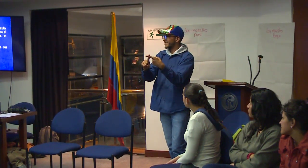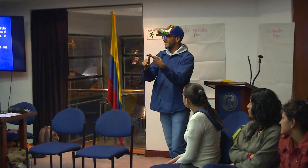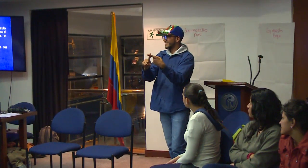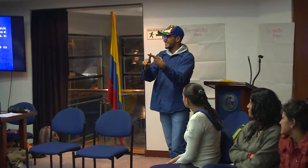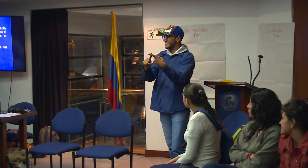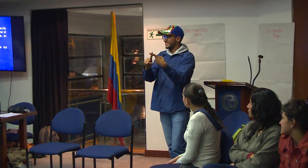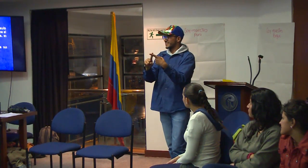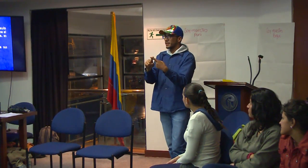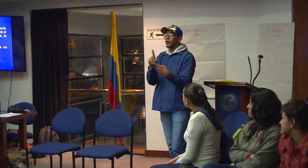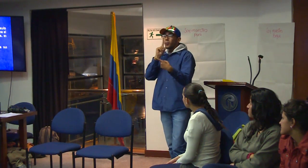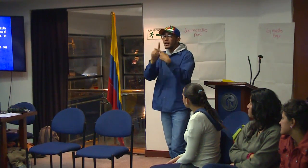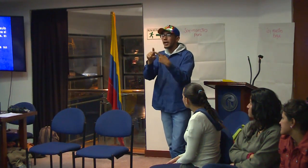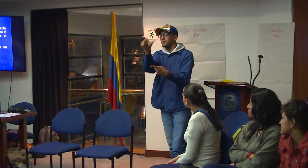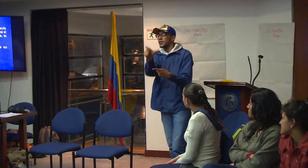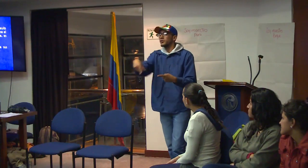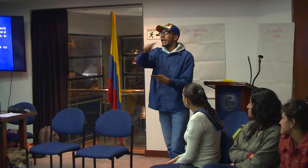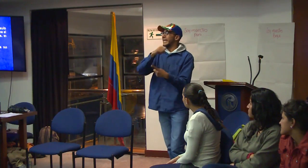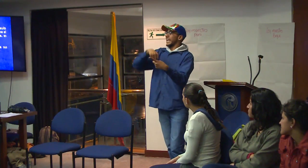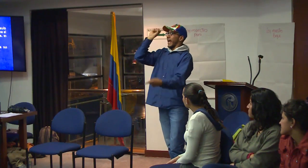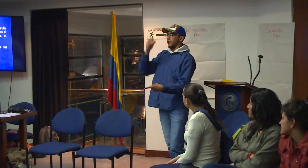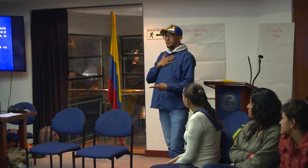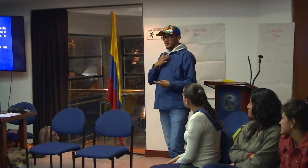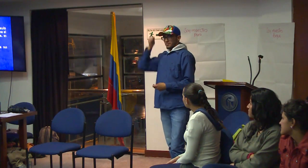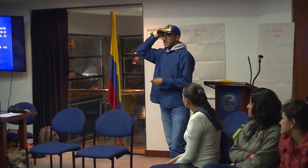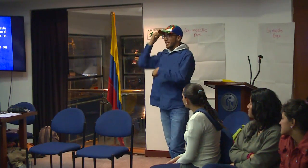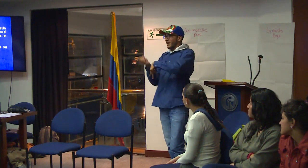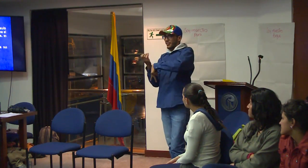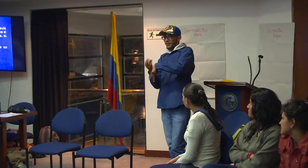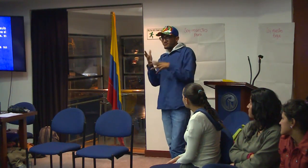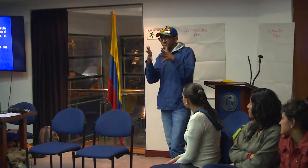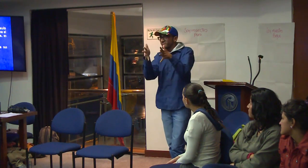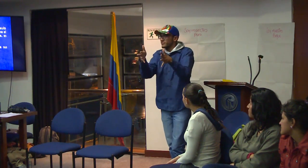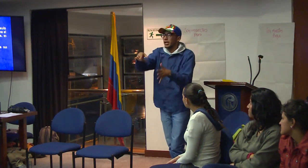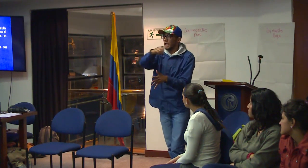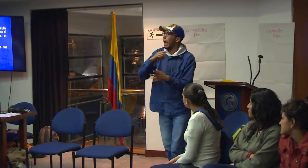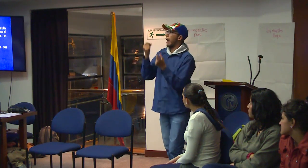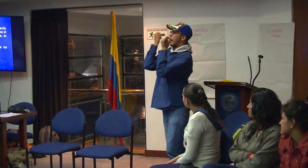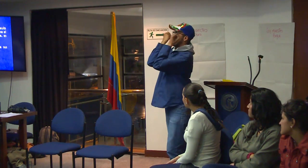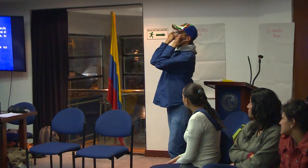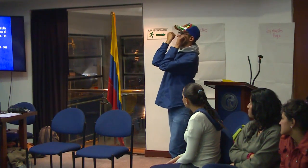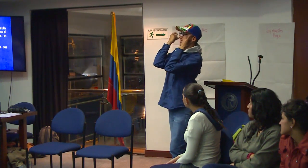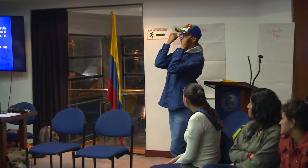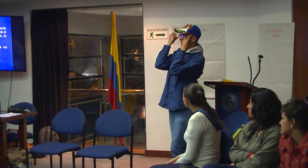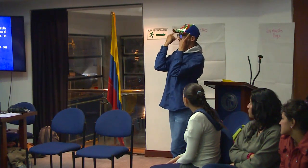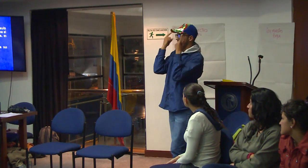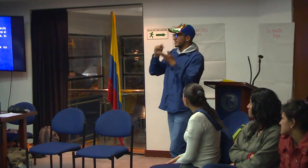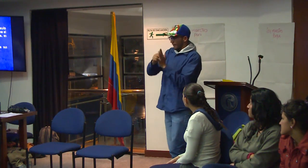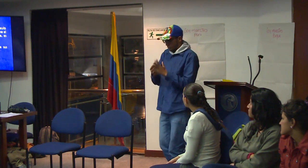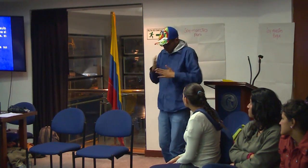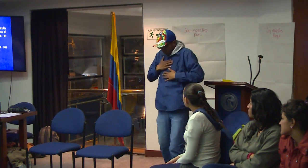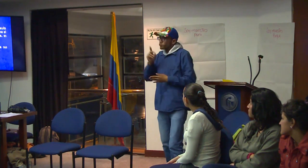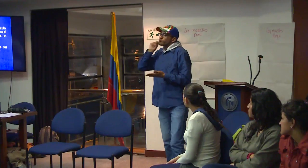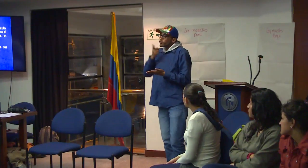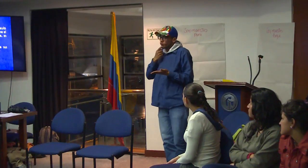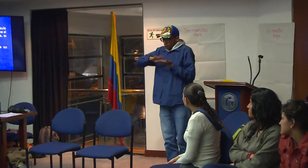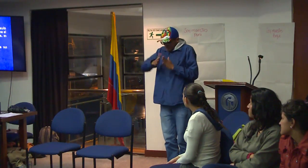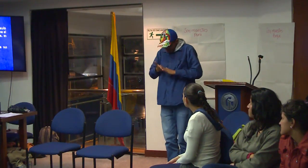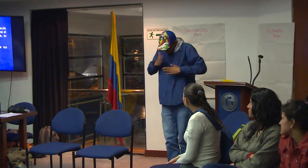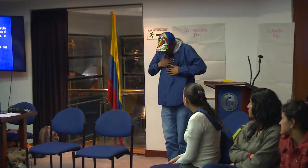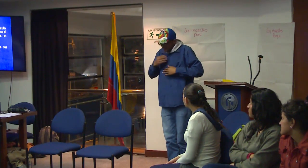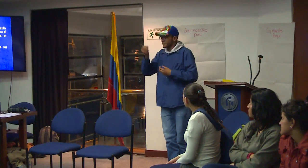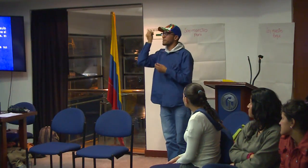El objetivo es poder conocer, ¿sí? Conocer, yo como maestro, lo que pasa a nivel social,